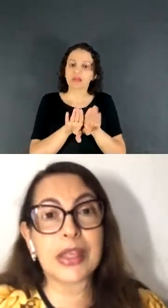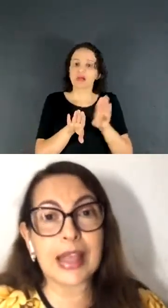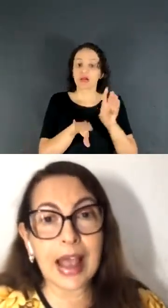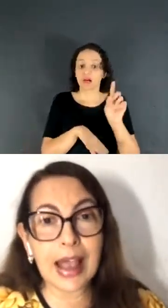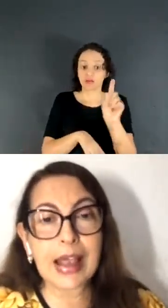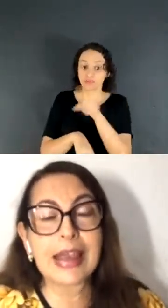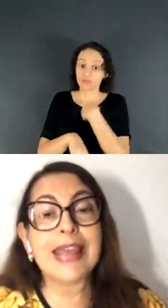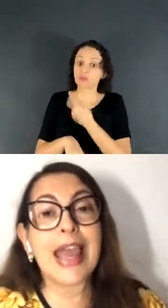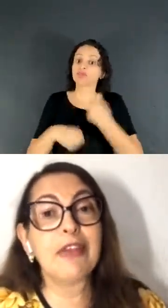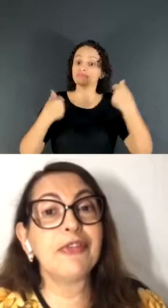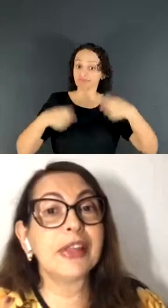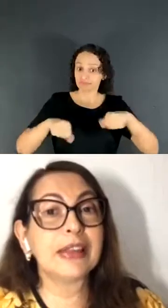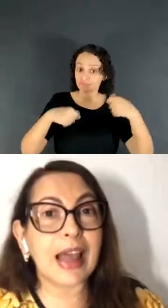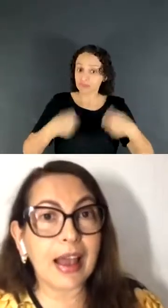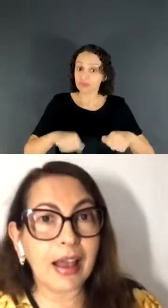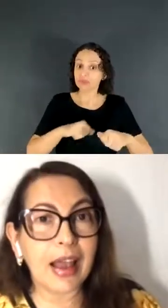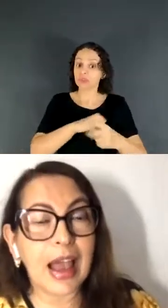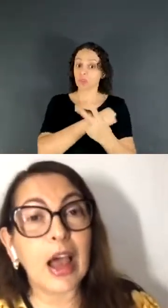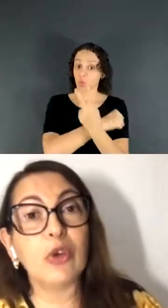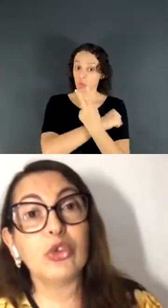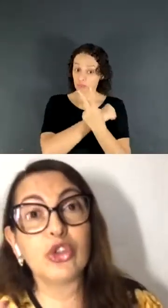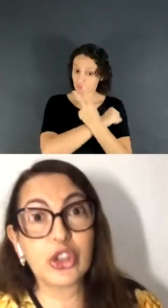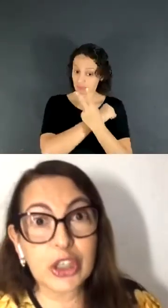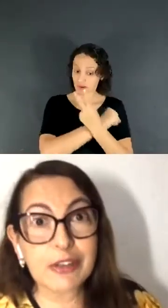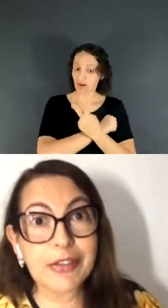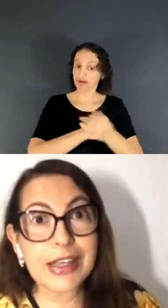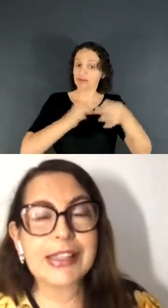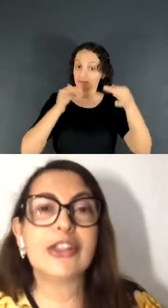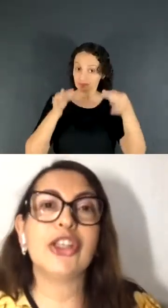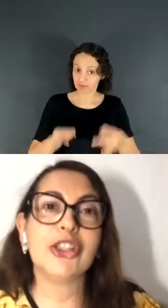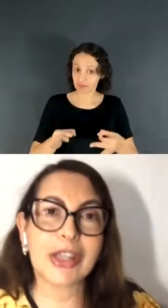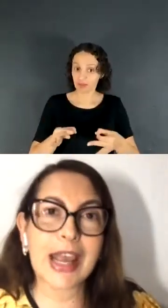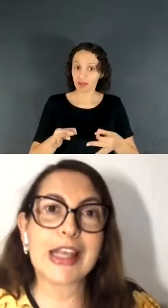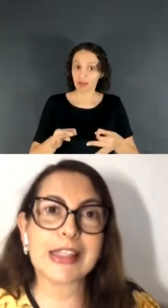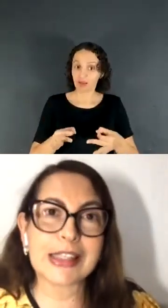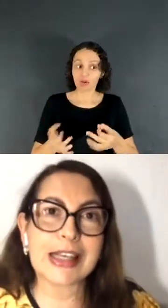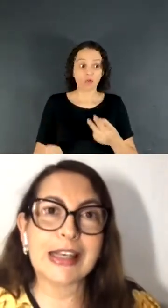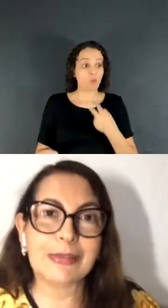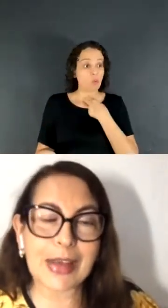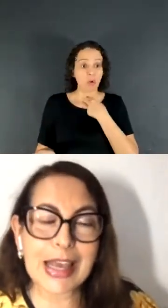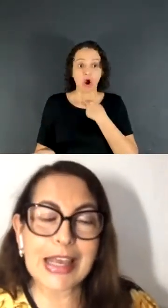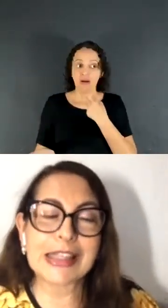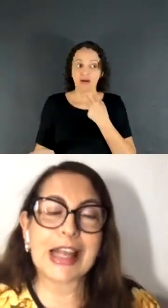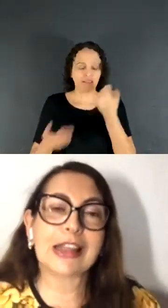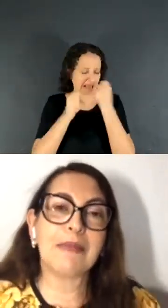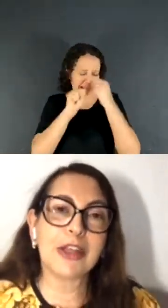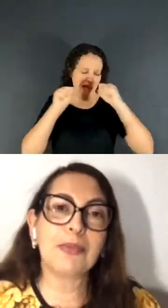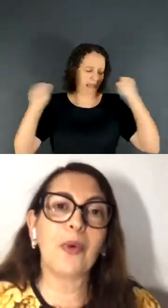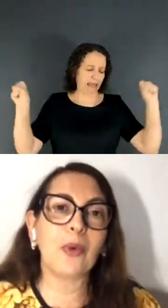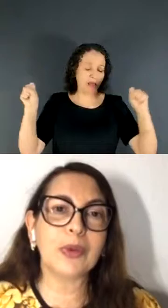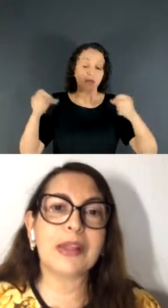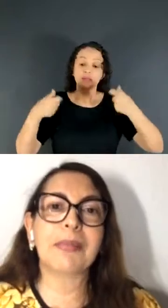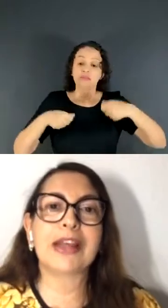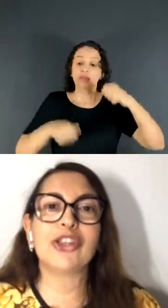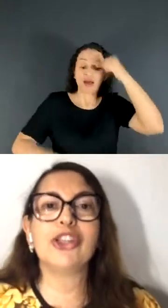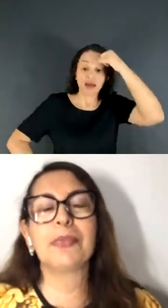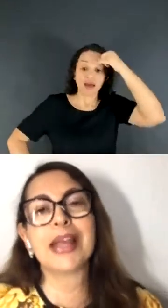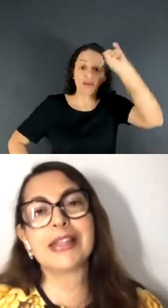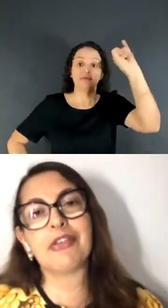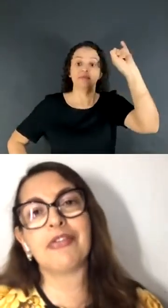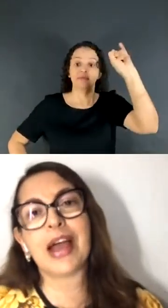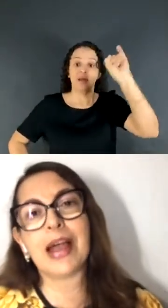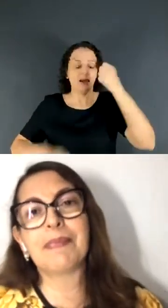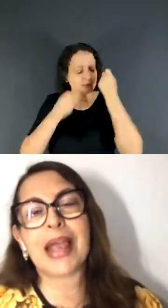se cuidar e evitar altos níveis de estresse, né? Exatamente por conta para a